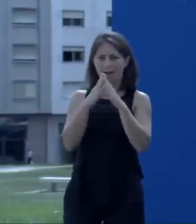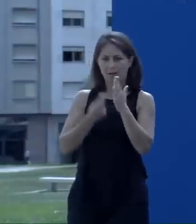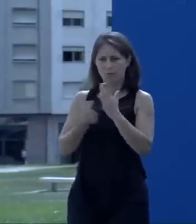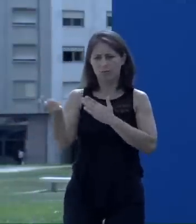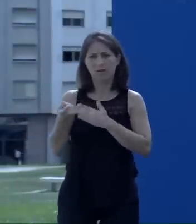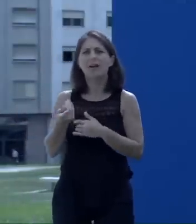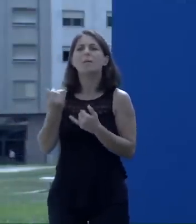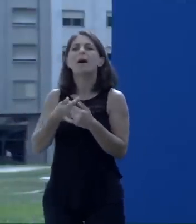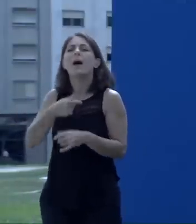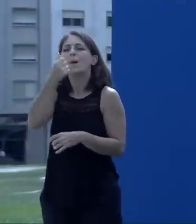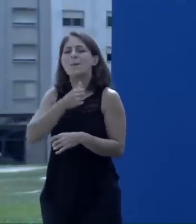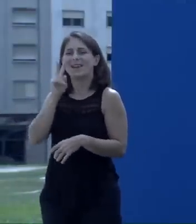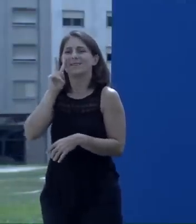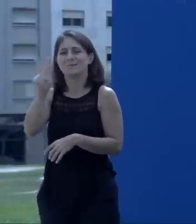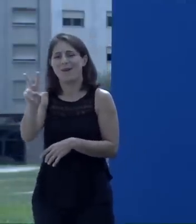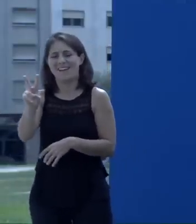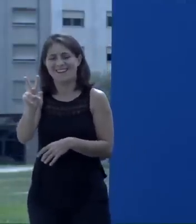o maestro Beiras.